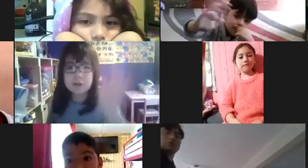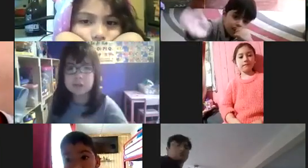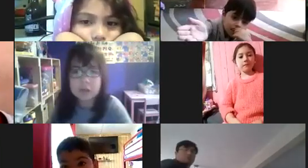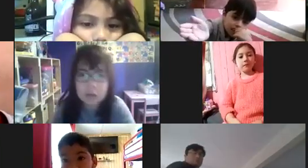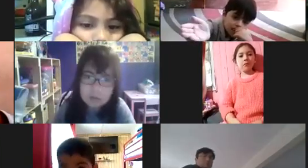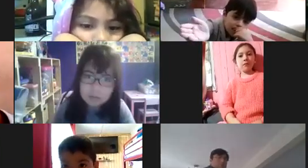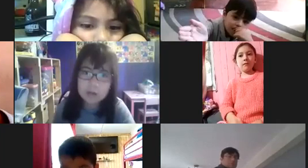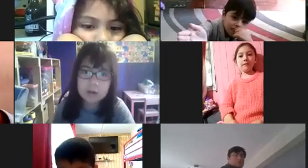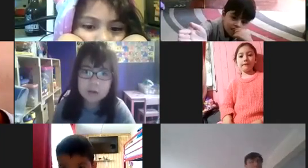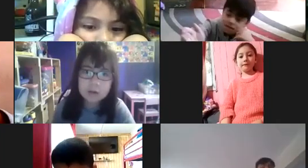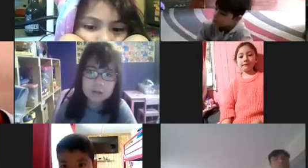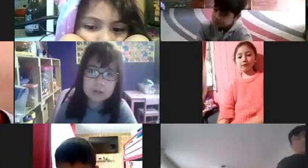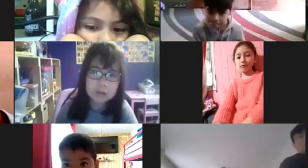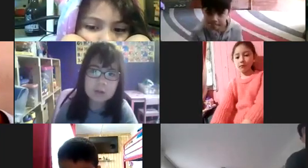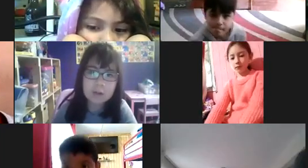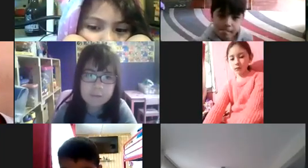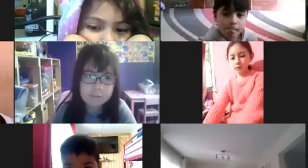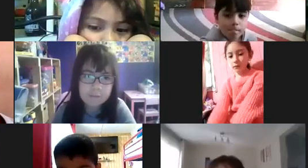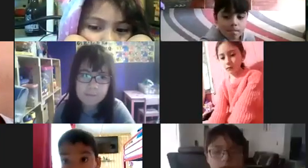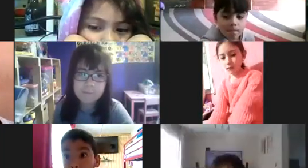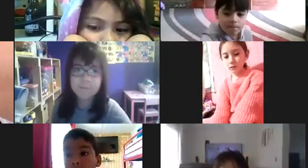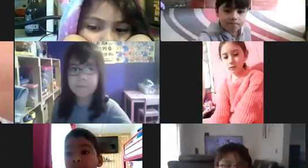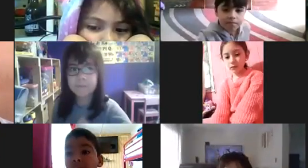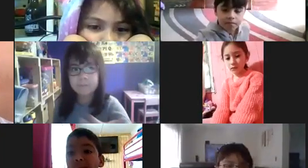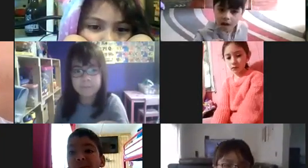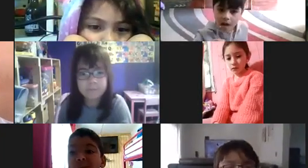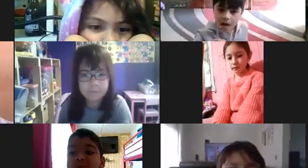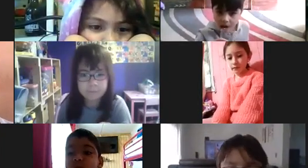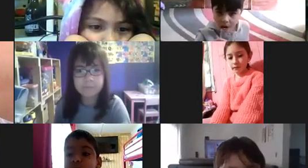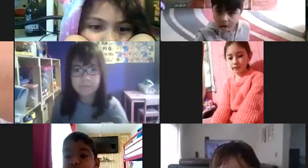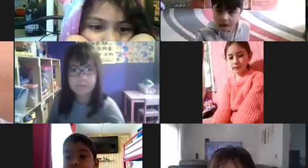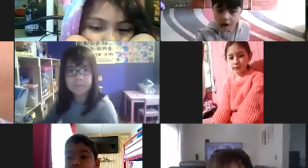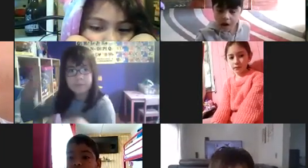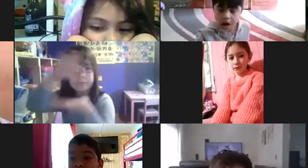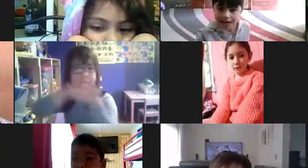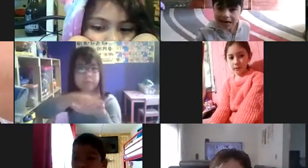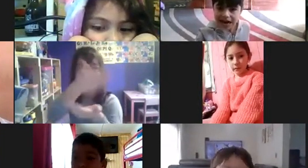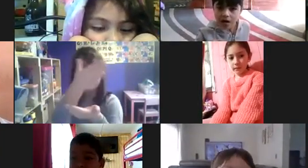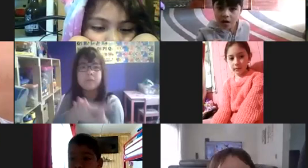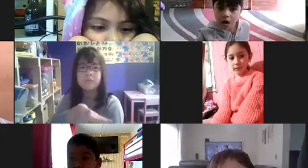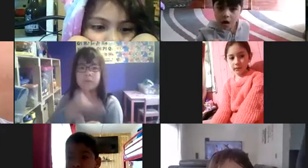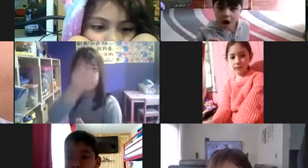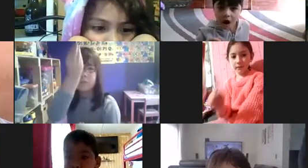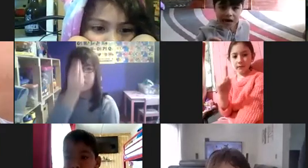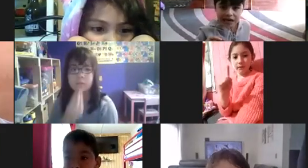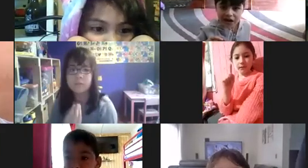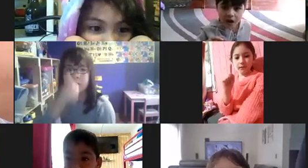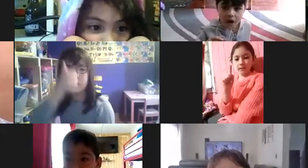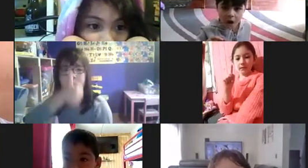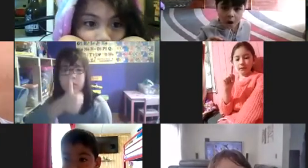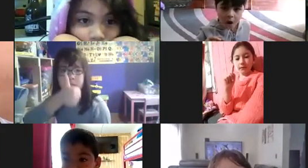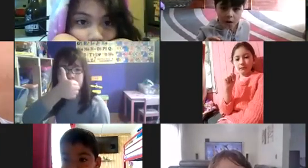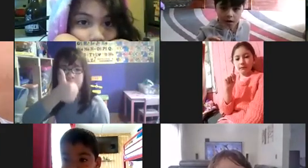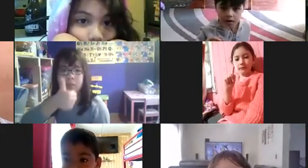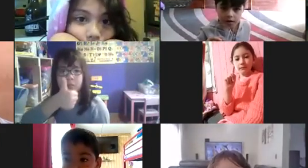Bien. Súper. Aplauso para ustedes. Ya chicos, empezamos entonces la nueva clase de ciencias